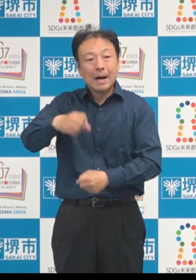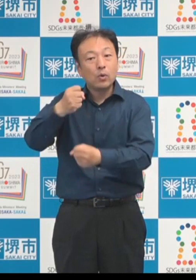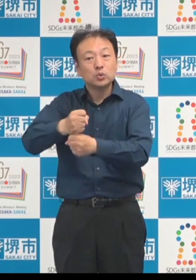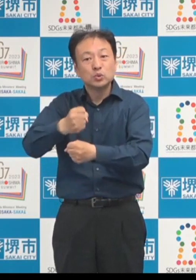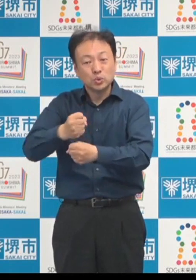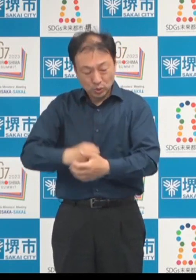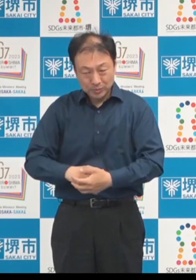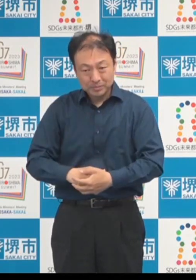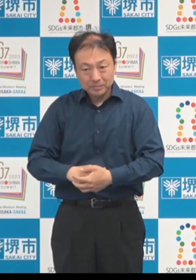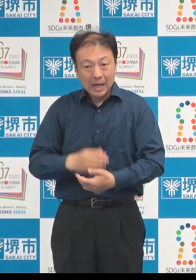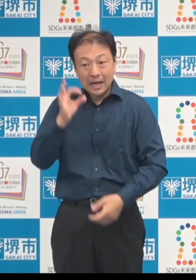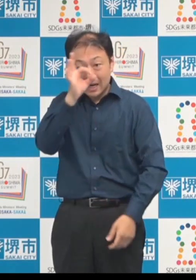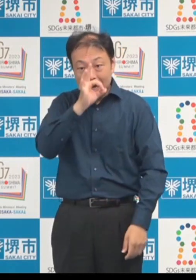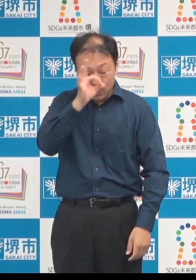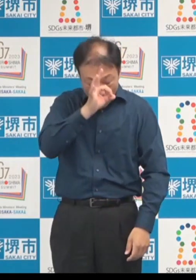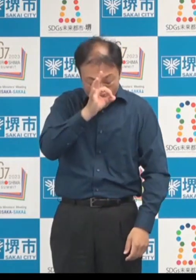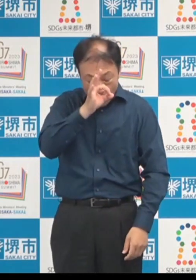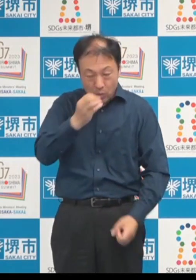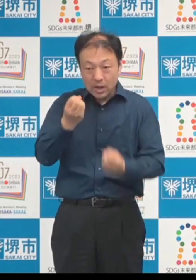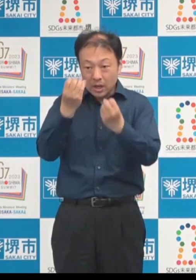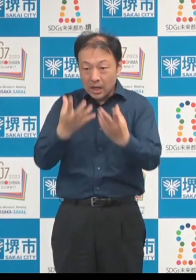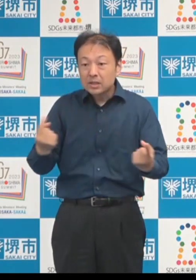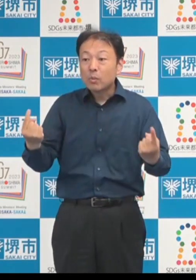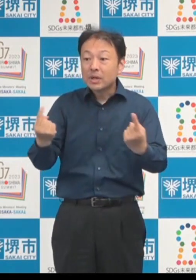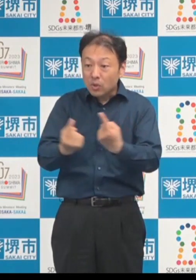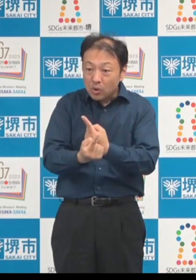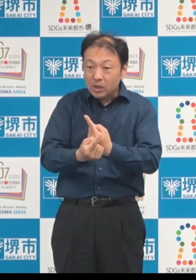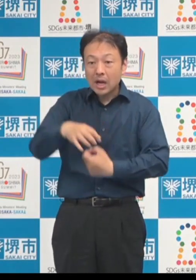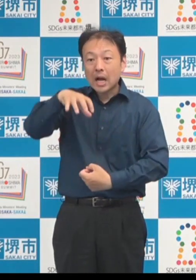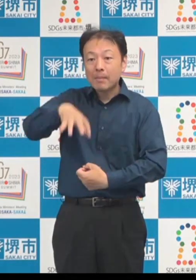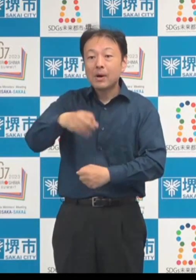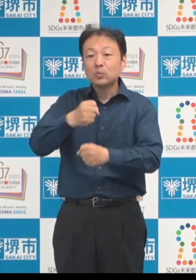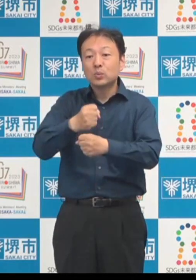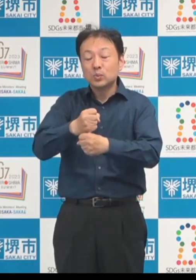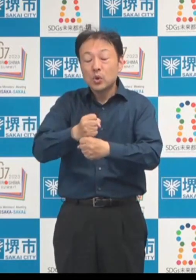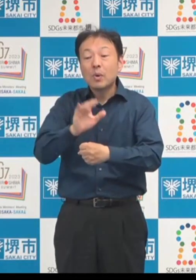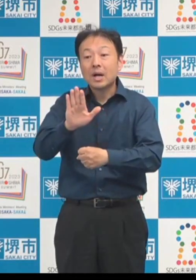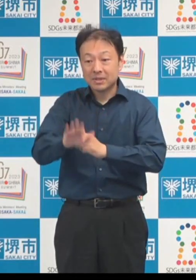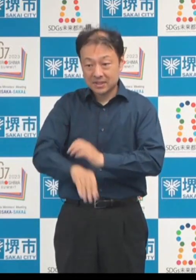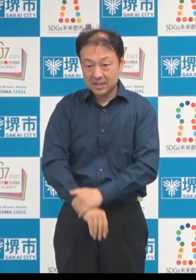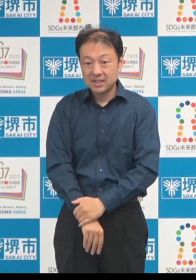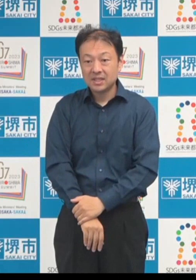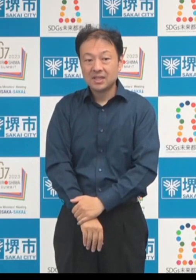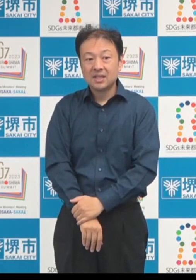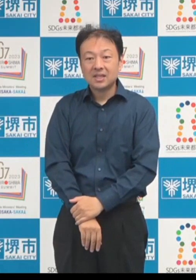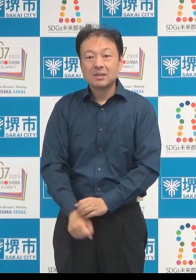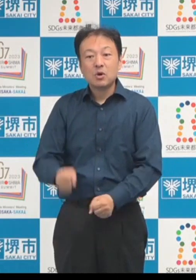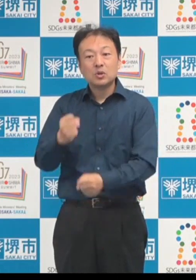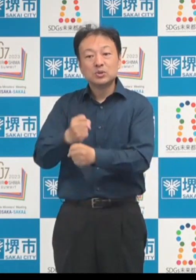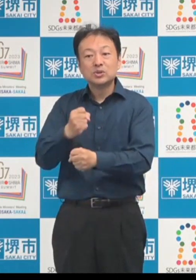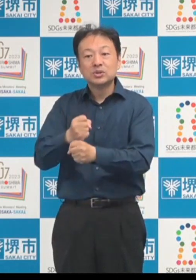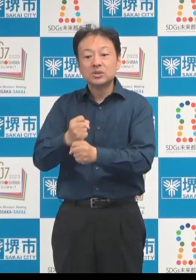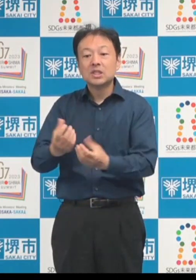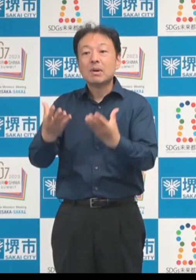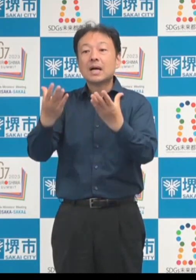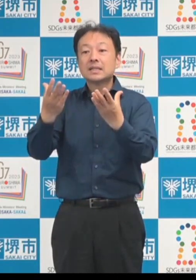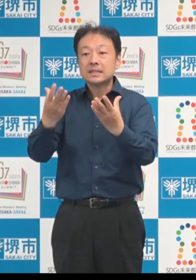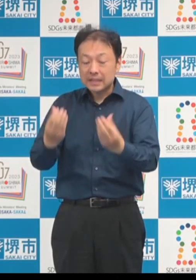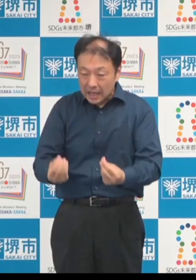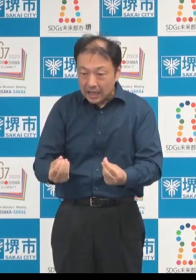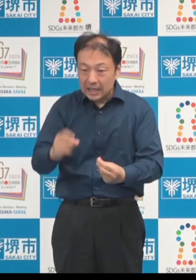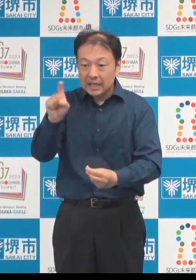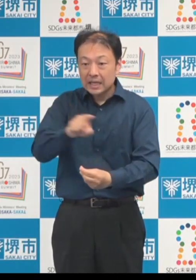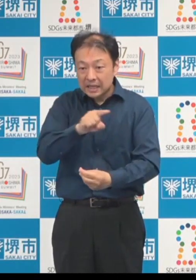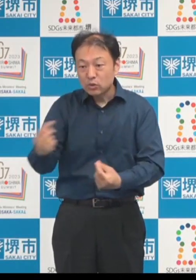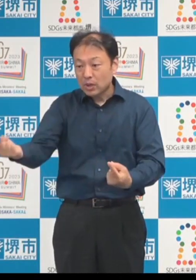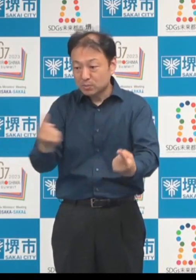それは観光であってもこのイノベーションであってもですね、それはあるんですけども、作ったから来るわけではないんですよね、人は。